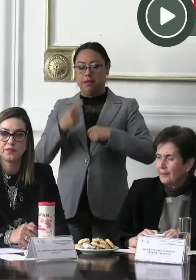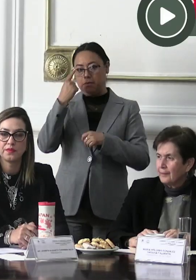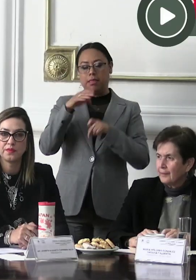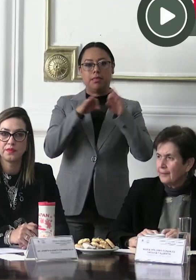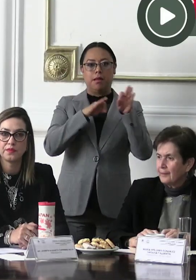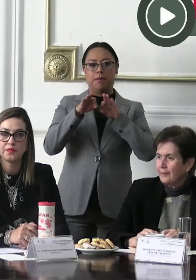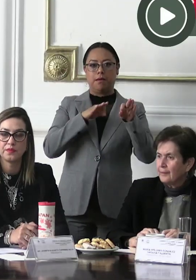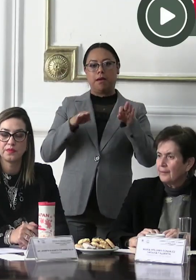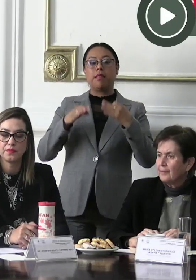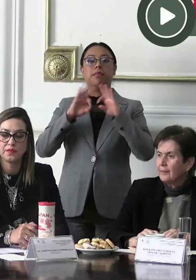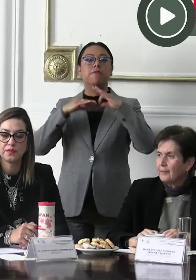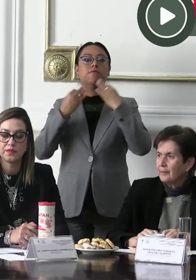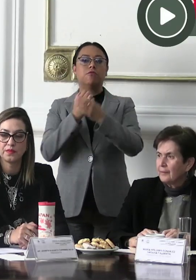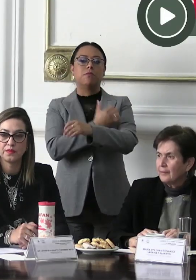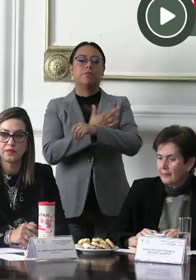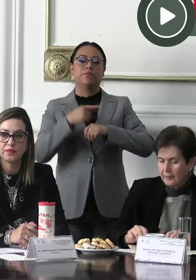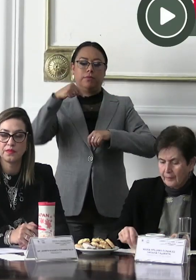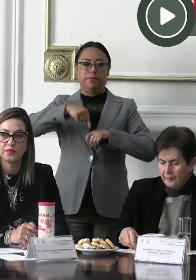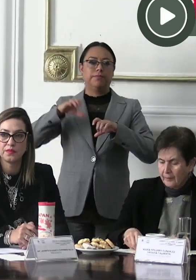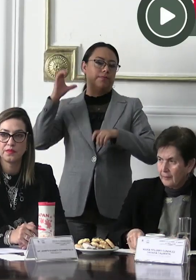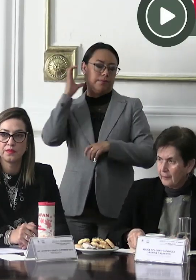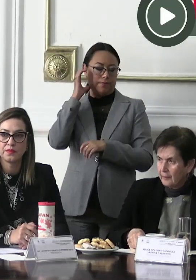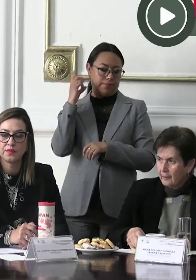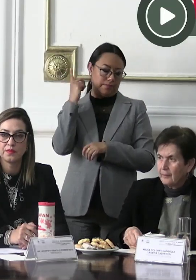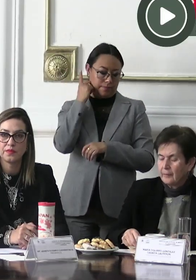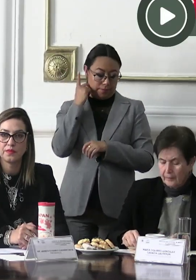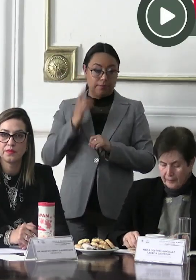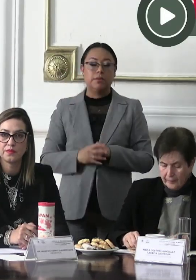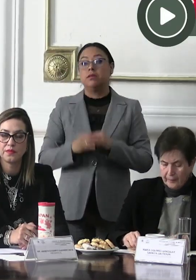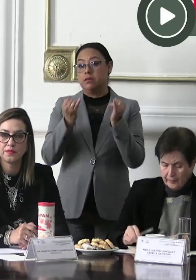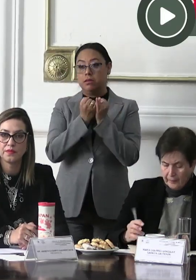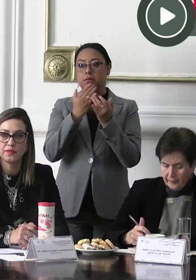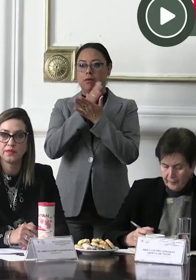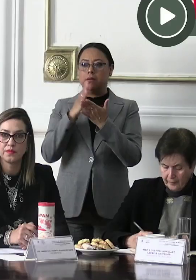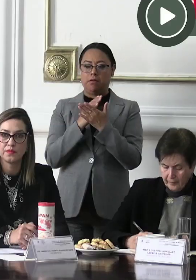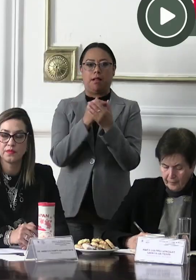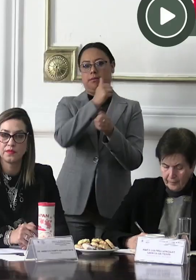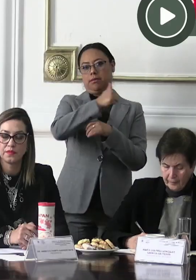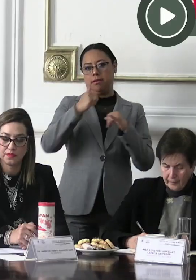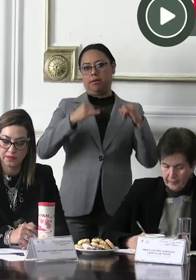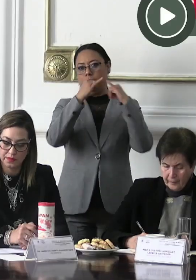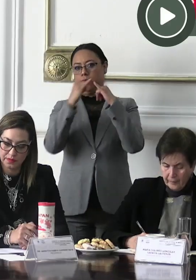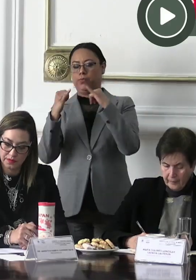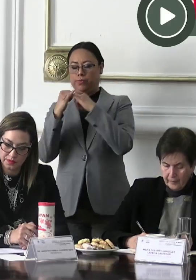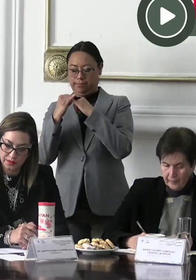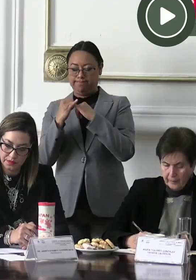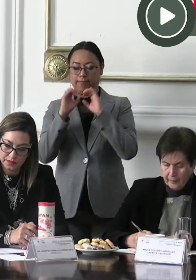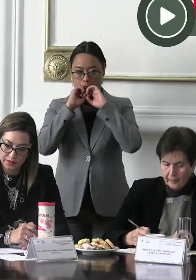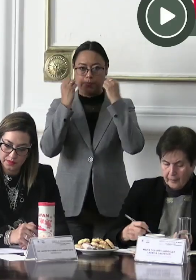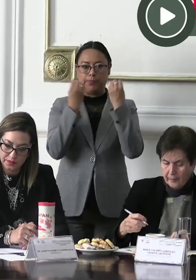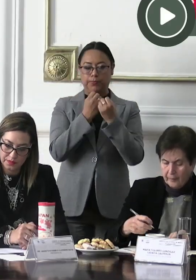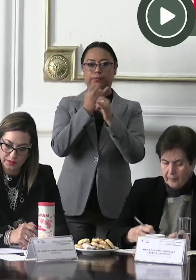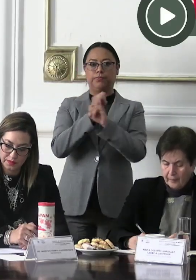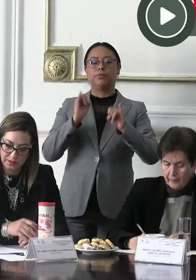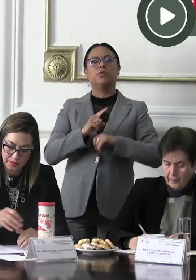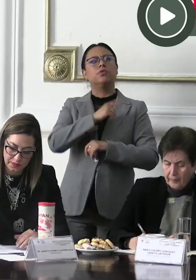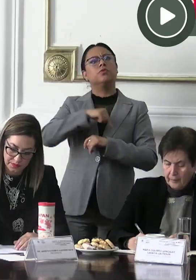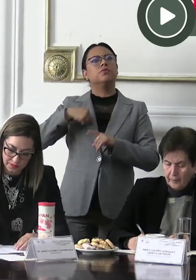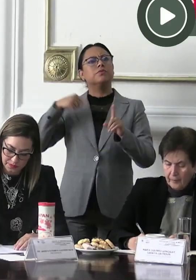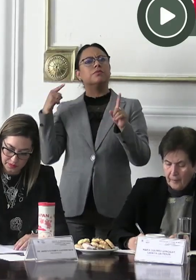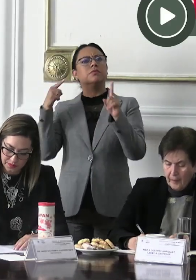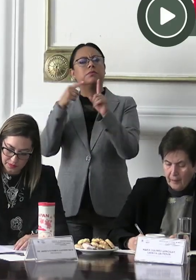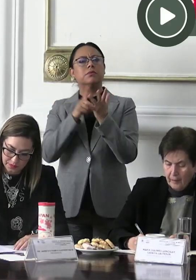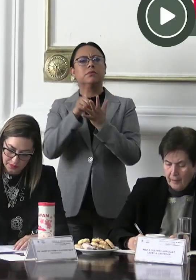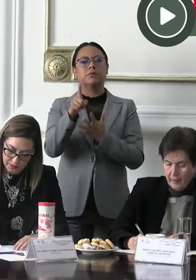y sin renunciar a la independencia que distingue a los organismos autónomos. Es nuestro deber garantizar que los objetivos en derechos humanos no solo